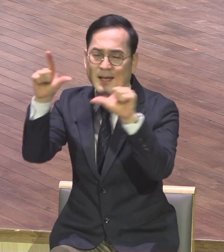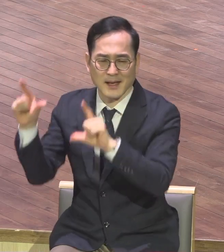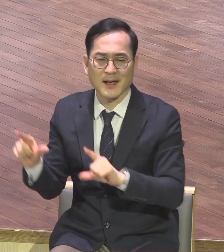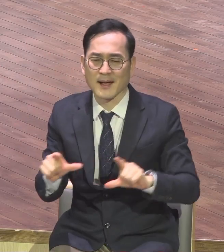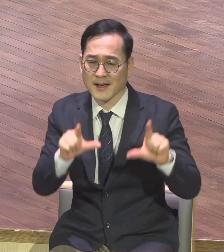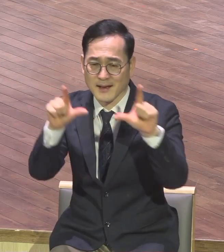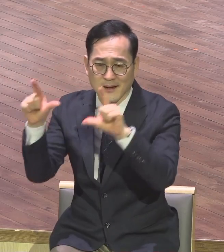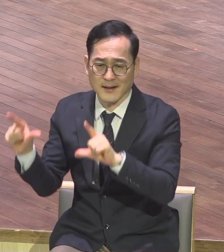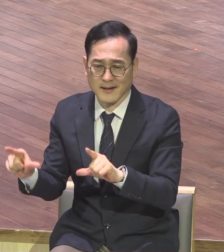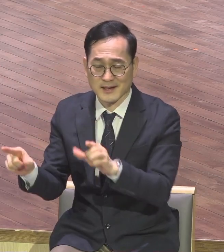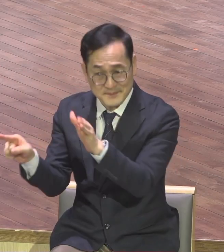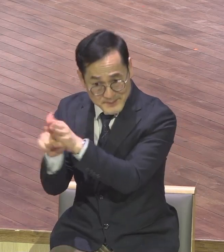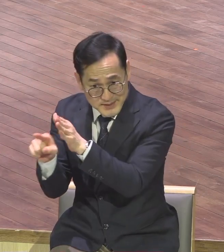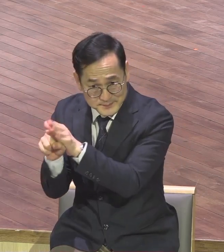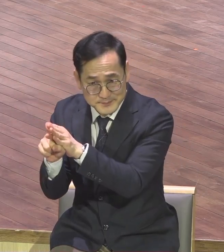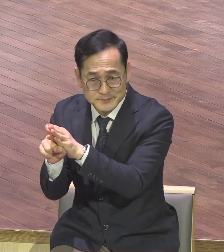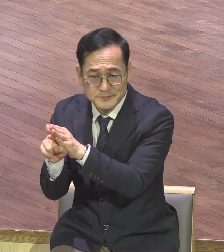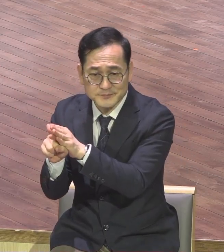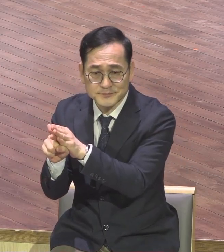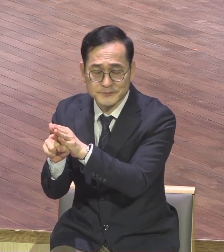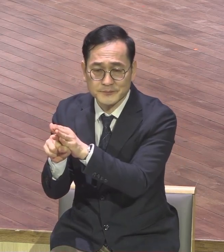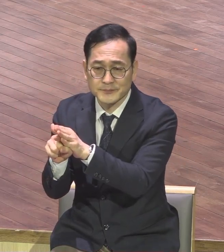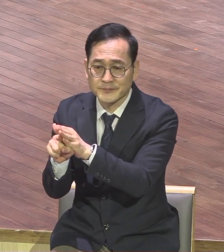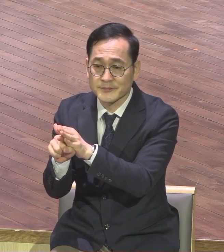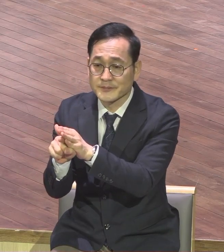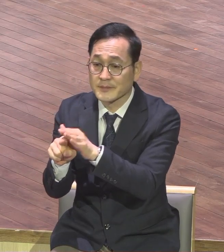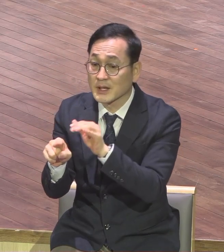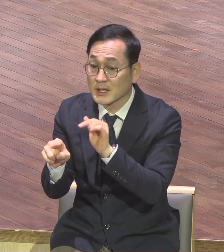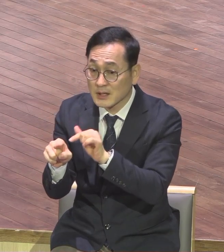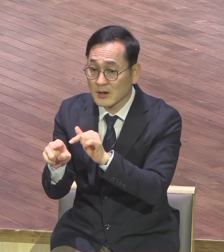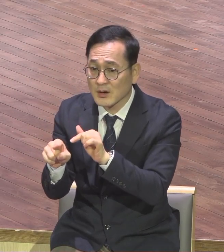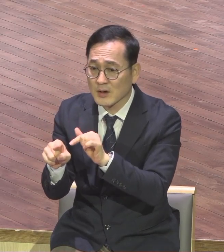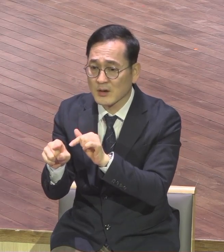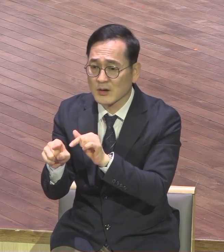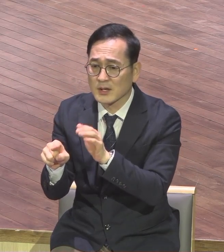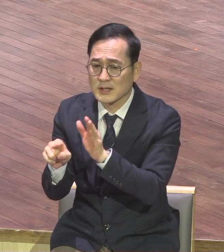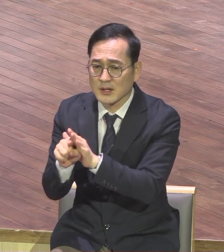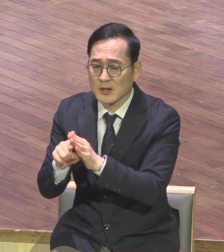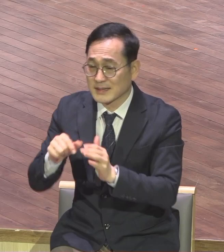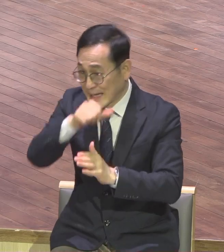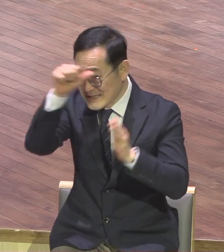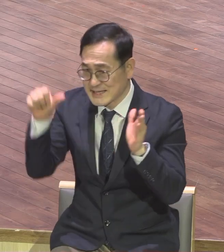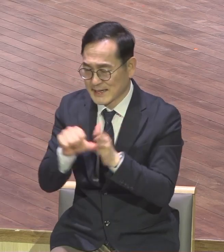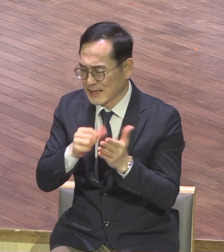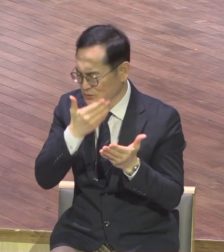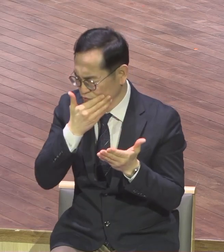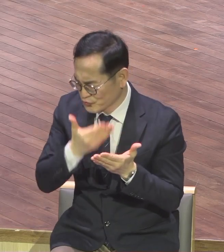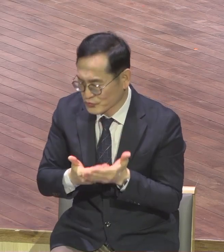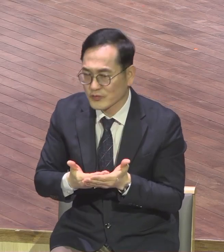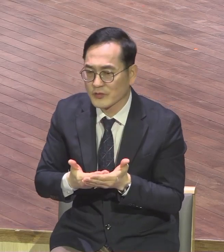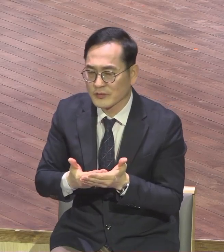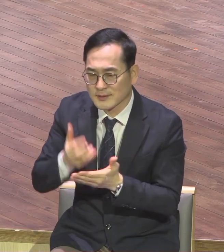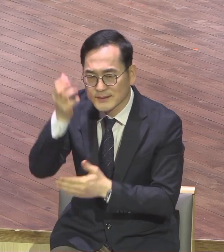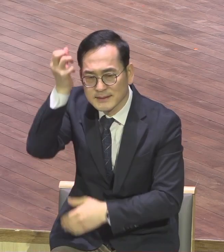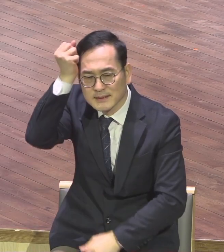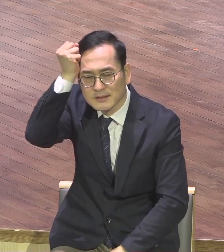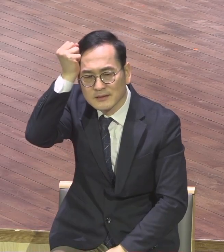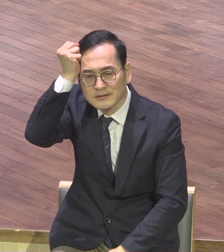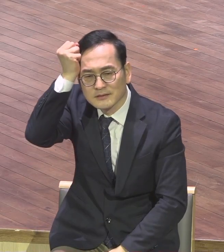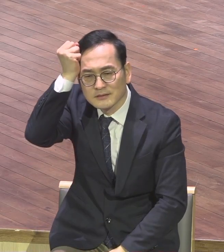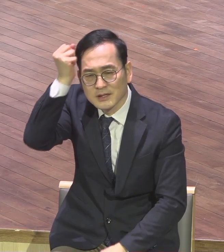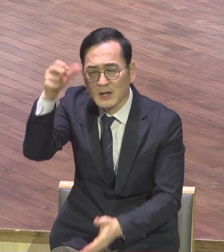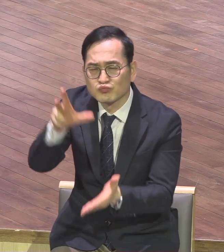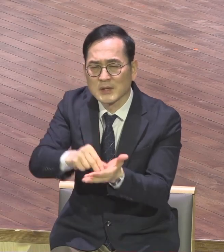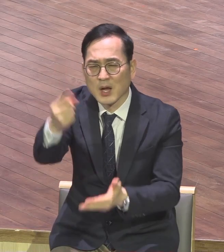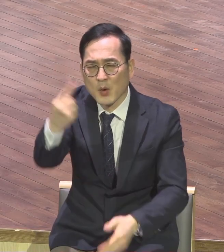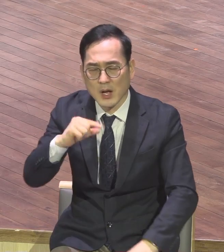이것이 우리 인생의 뭐요? 절대 배경이 되어야 됩니다. 얼음 왔을 때, 문제 왔을 때, 힘든